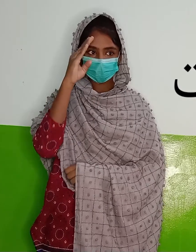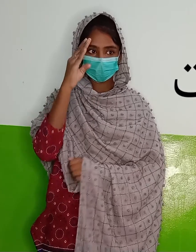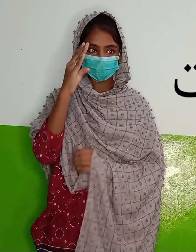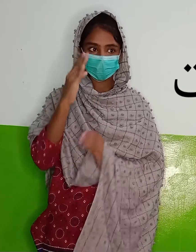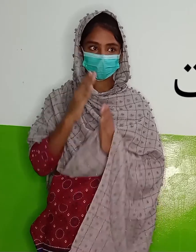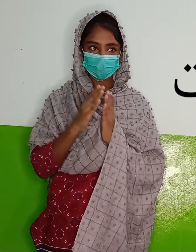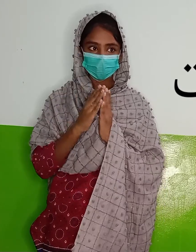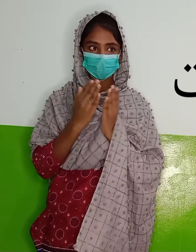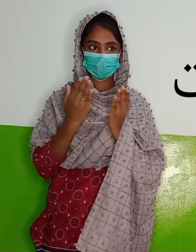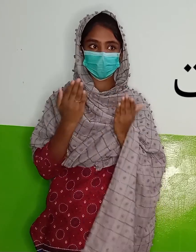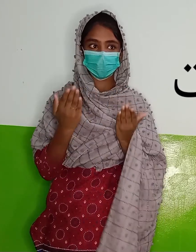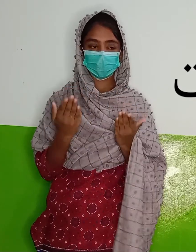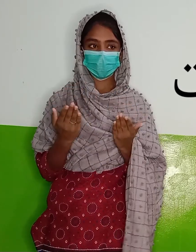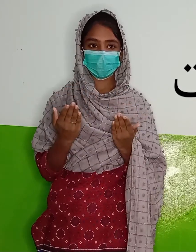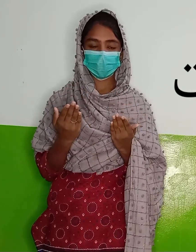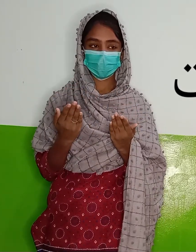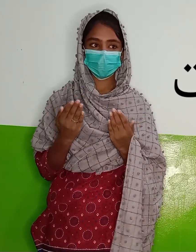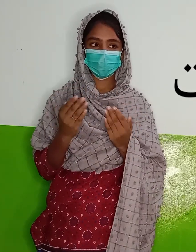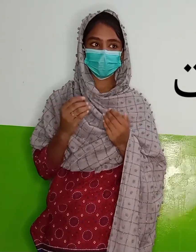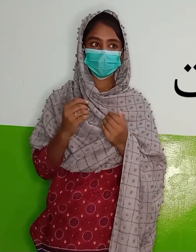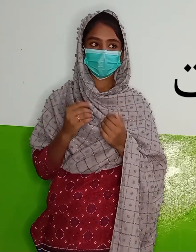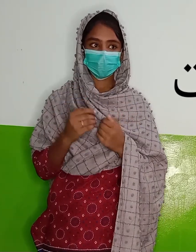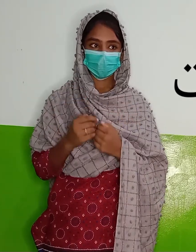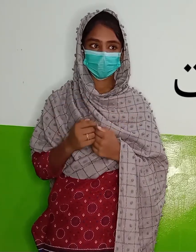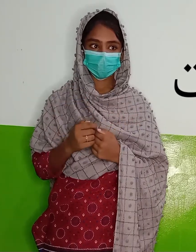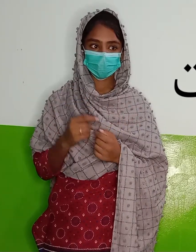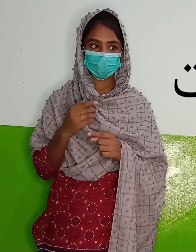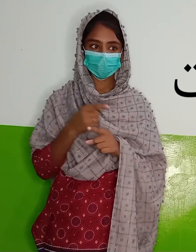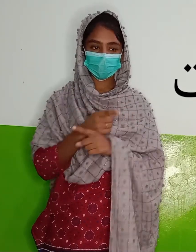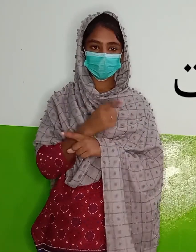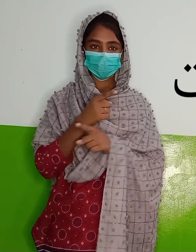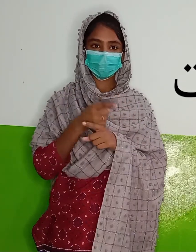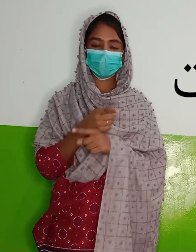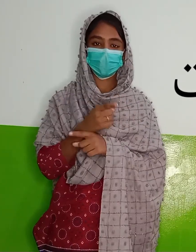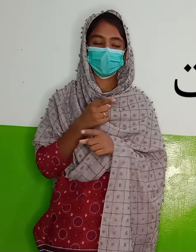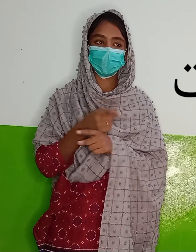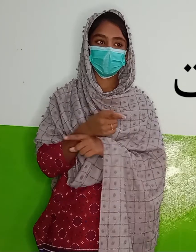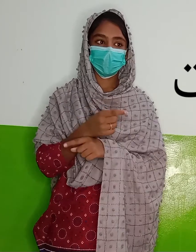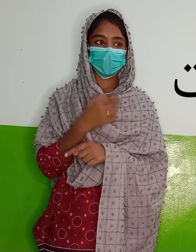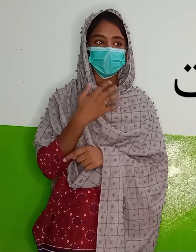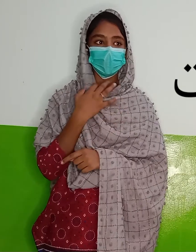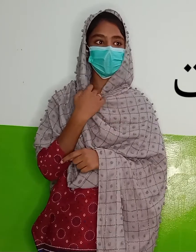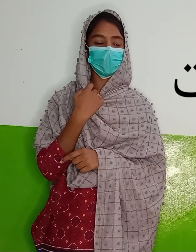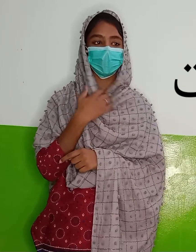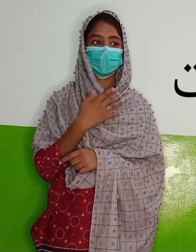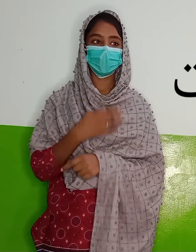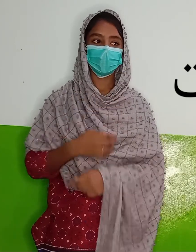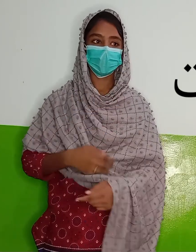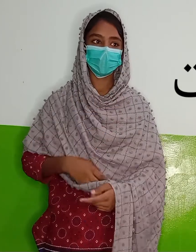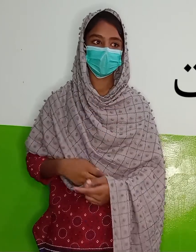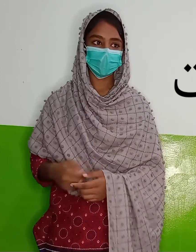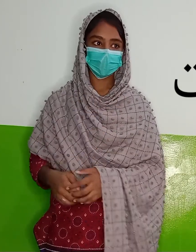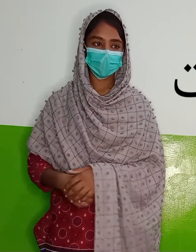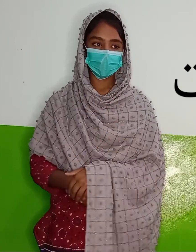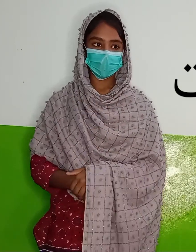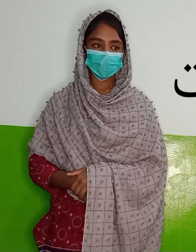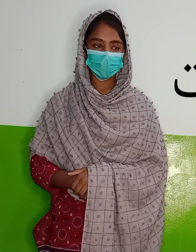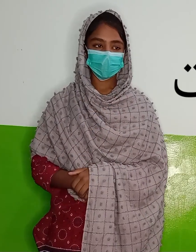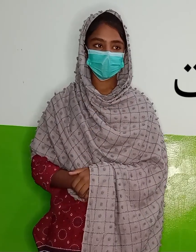اسلامیات کی جو کتاب ہے ہماری اس کا ہم لوگ سبق پڑھائیں گے. ٹھیک ہے. کون کون سے لفظ اس میں